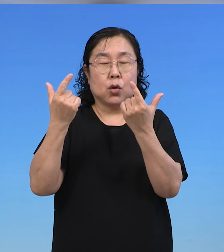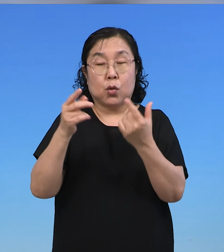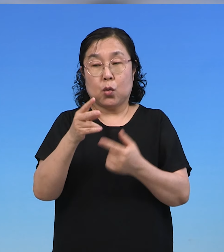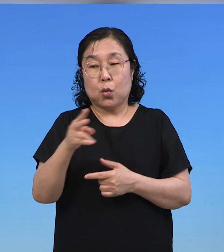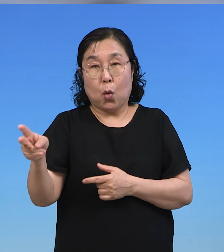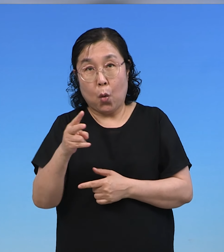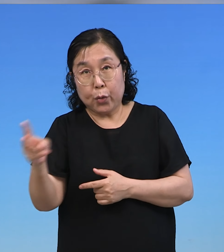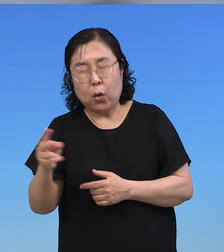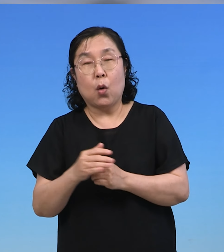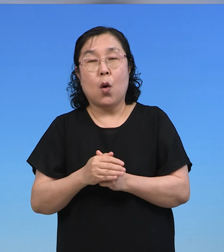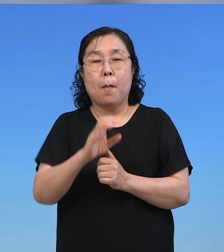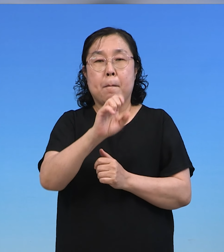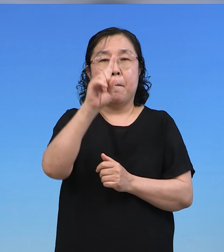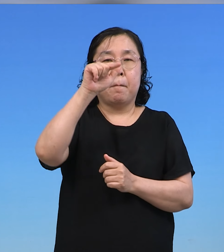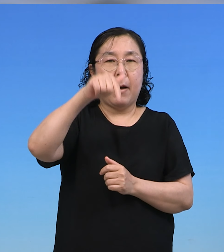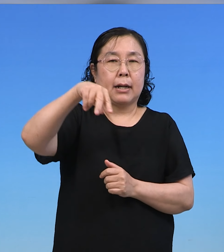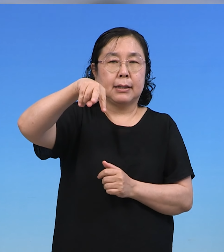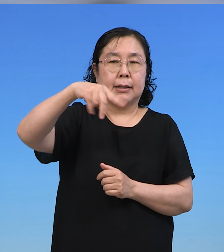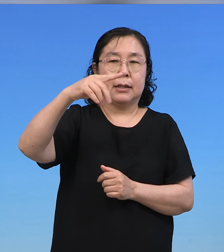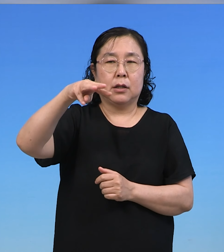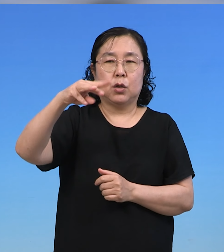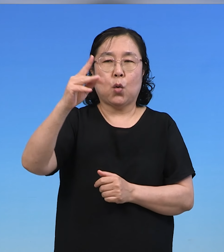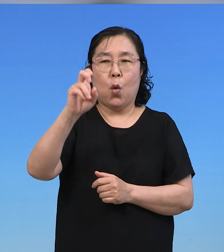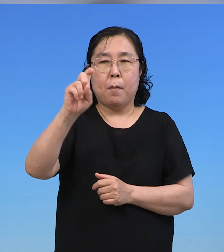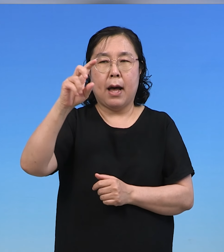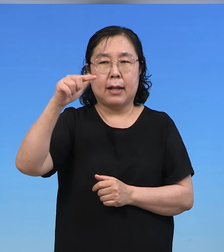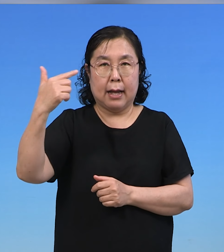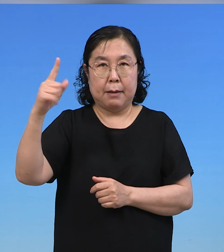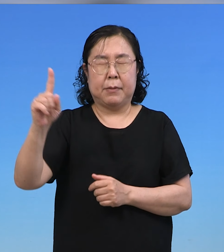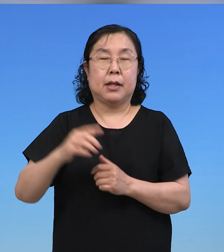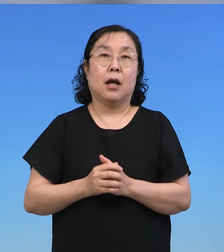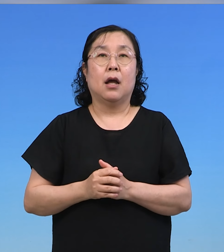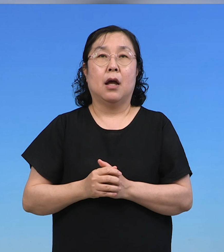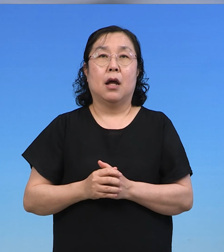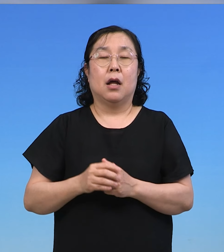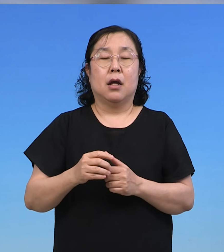평화는 거의 이 원칙이에요. 대표적인 게 정치.